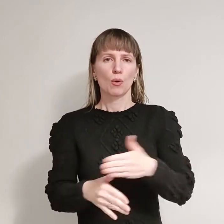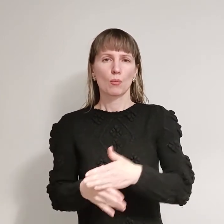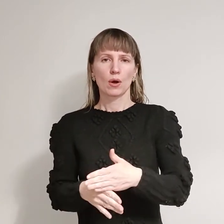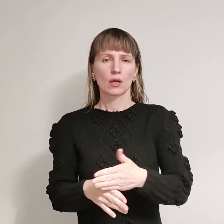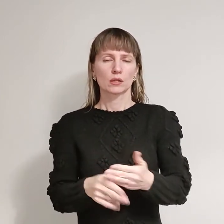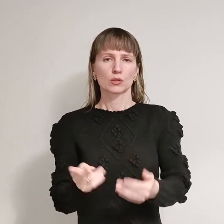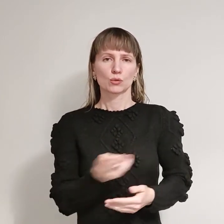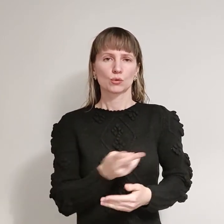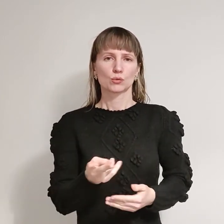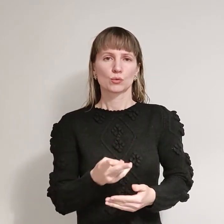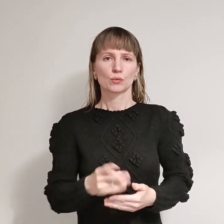одному.